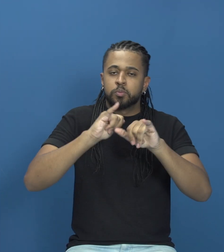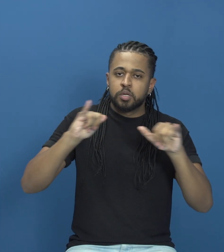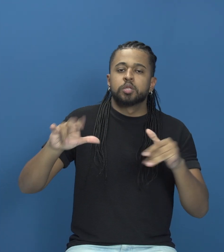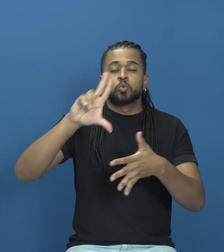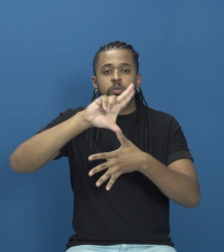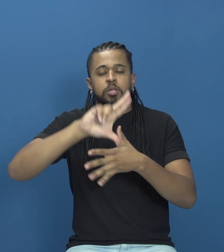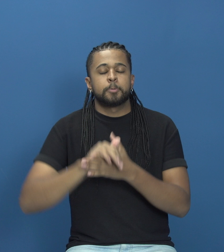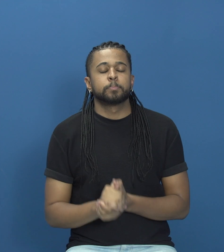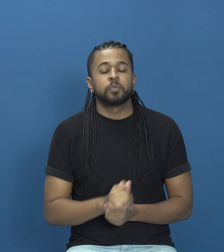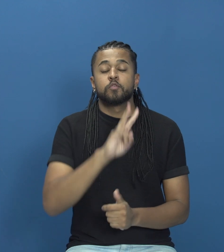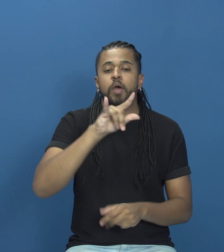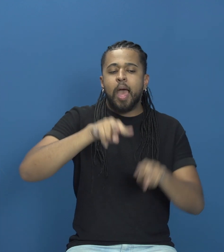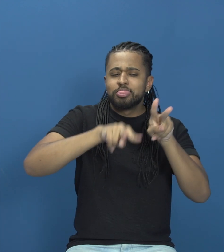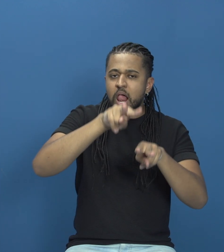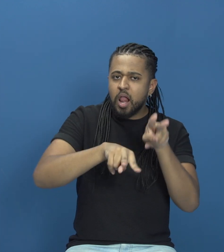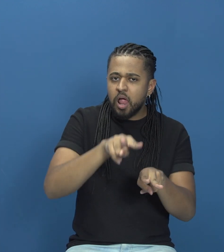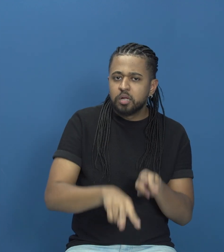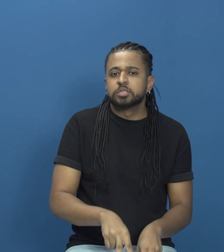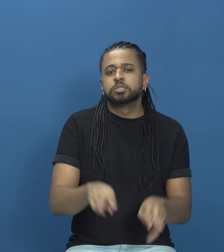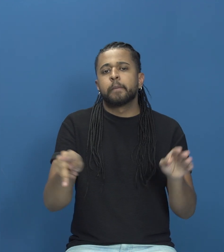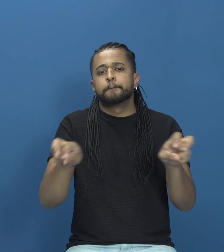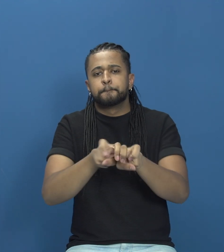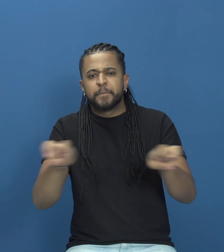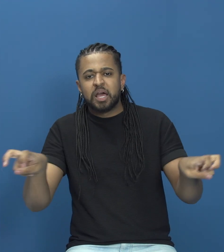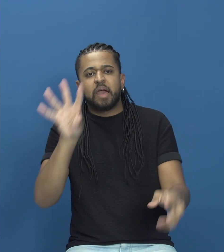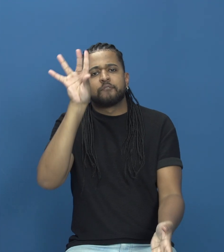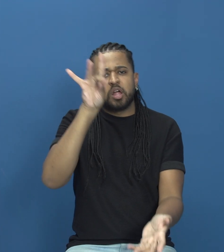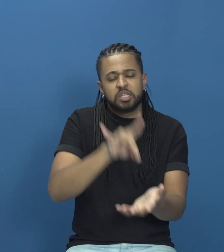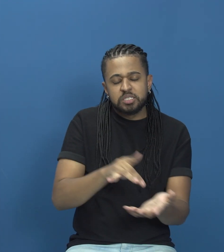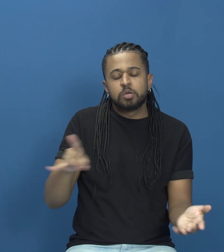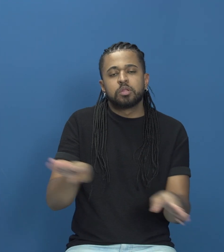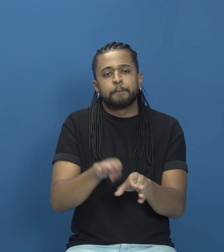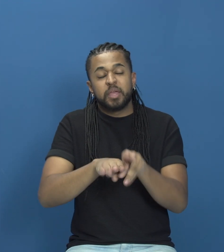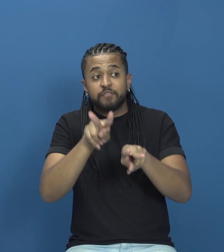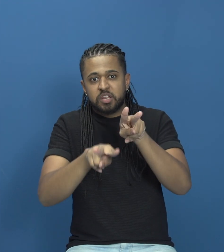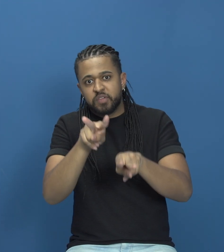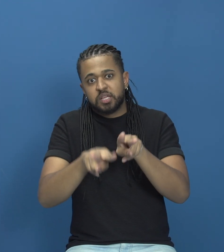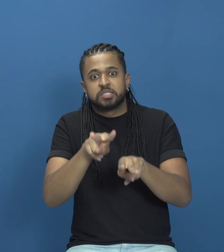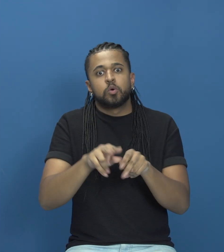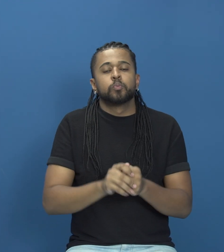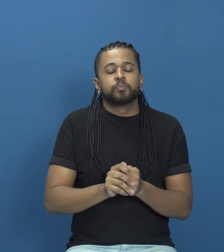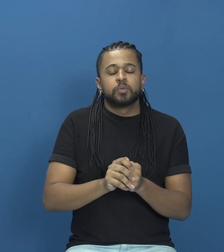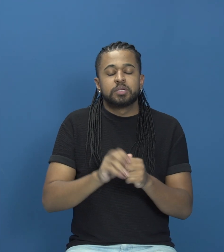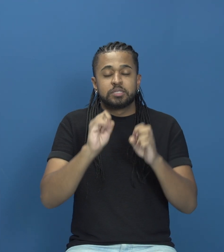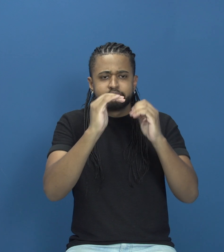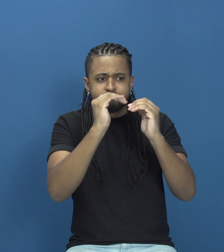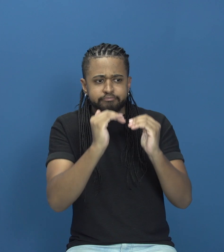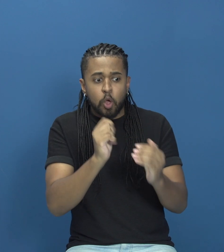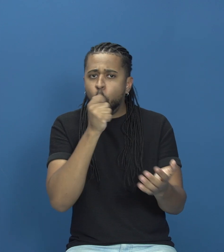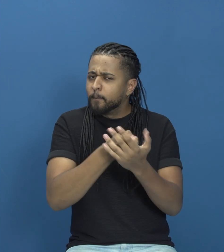pela UNILA, serão analisados por bancas de validação e verificação dos